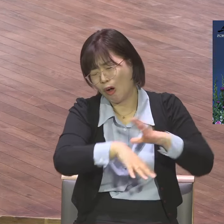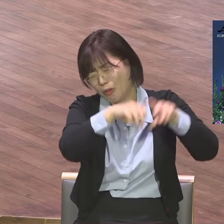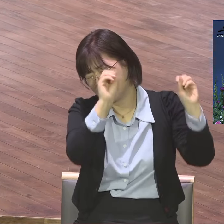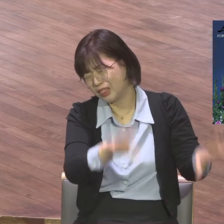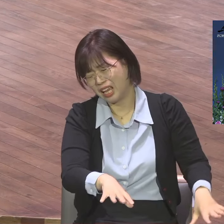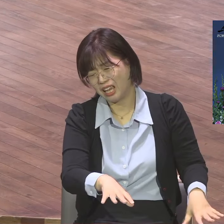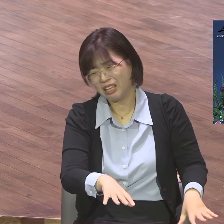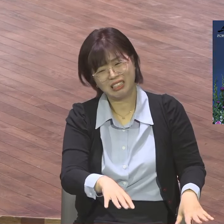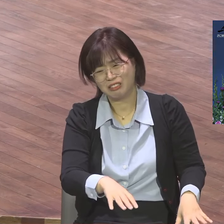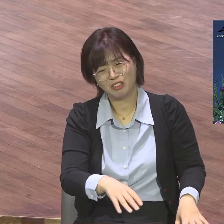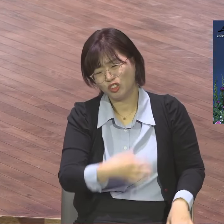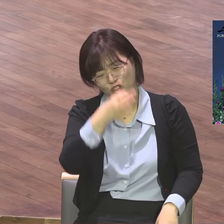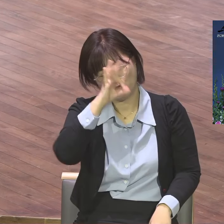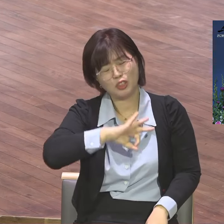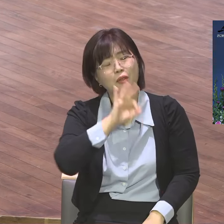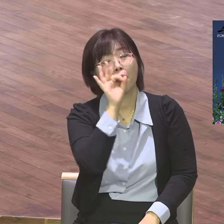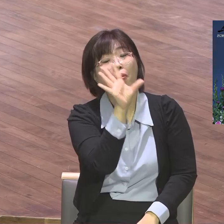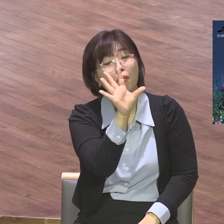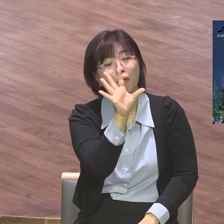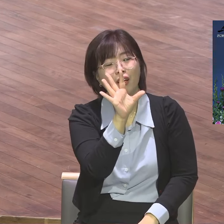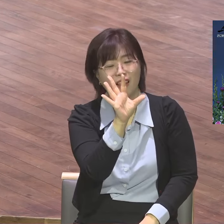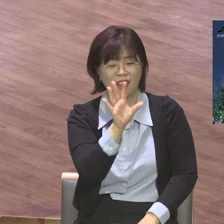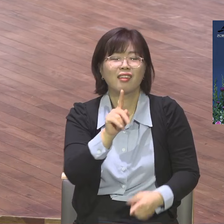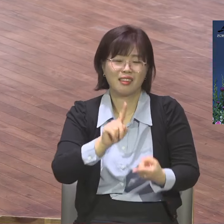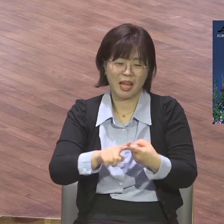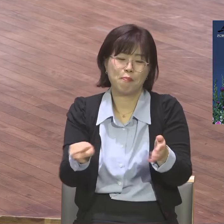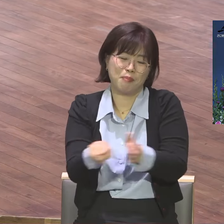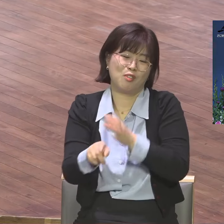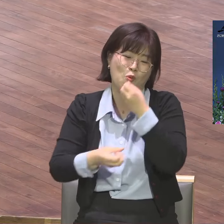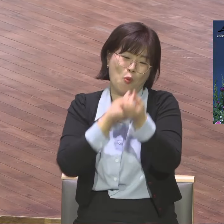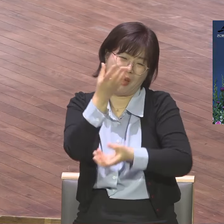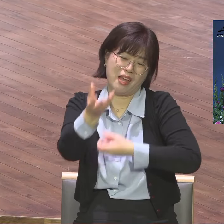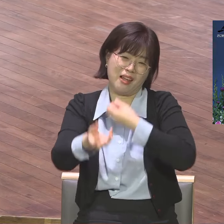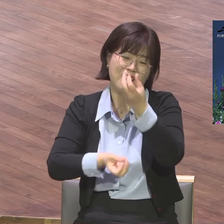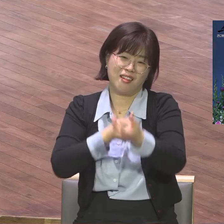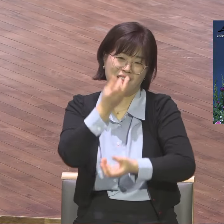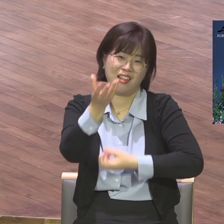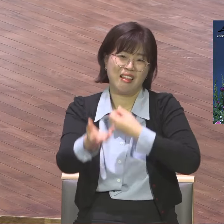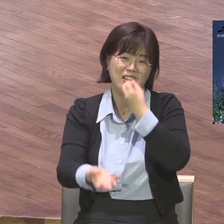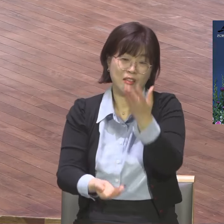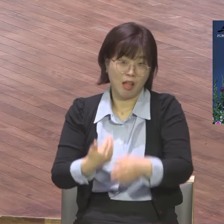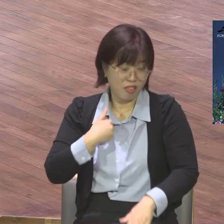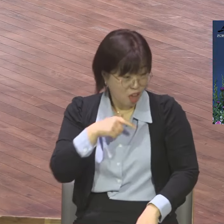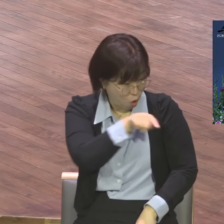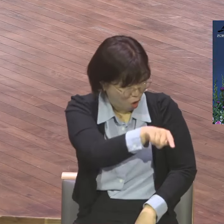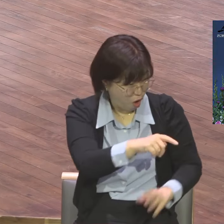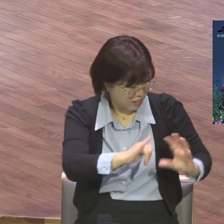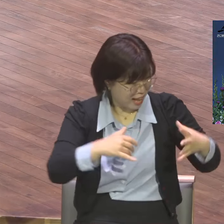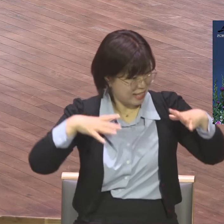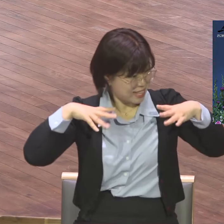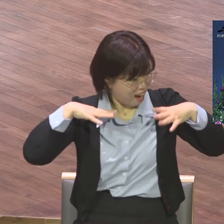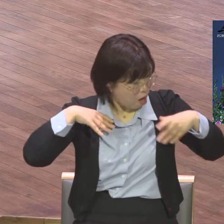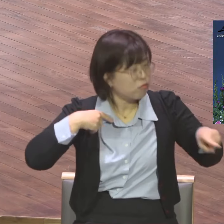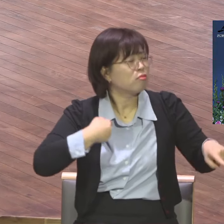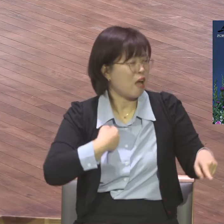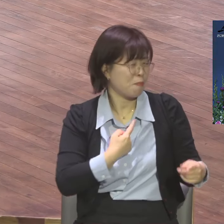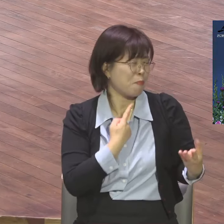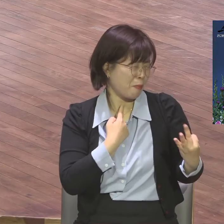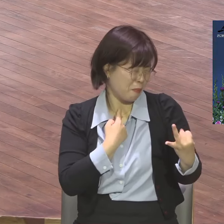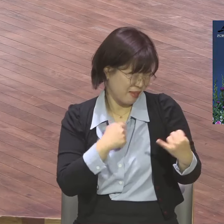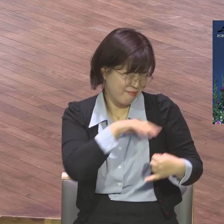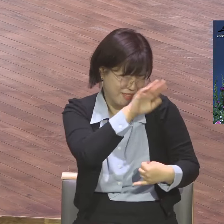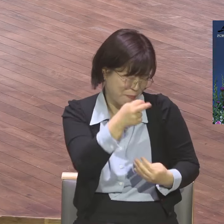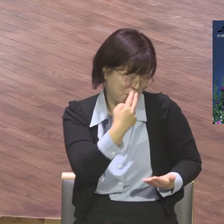솔로몬의 이 체험적 고백을 하는 것입니다. 내가 다 해봤는데 그 아무것도 없더라. 자, 솔로몬은